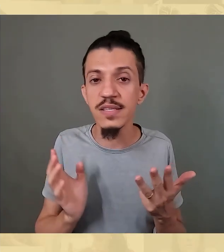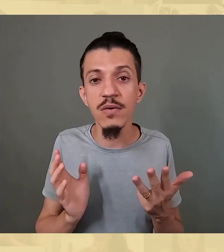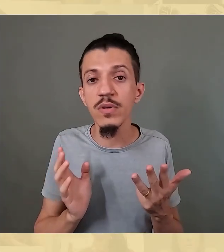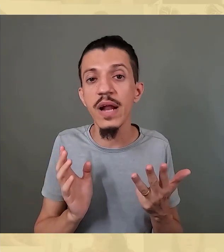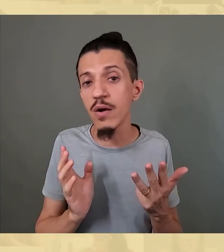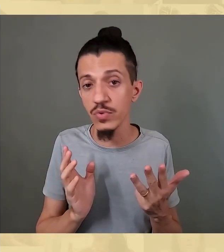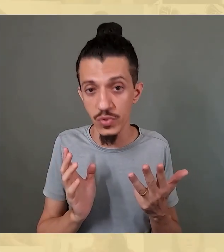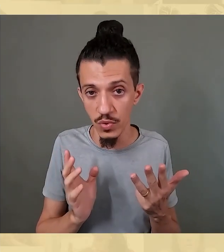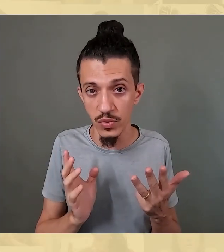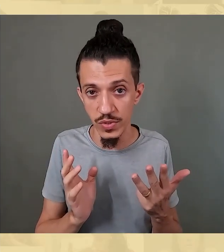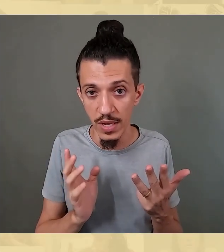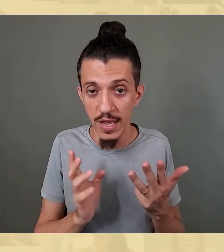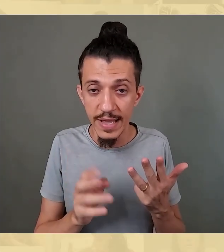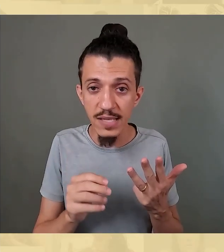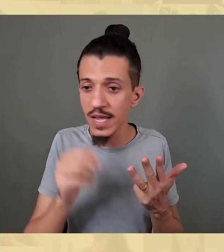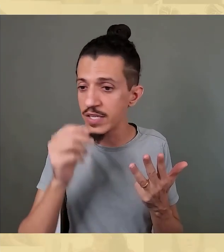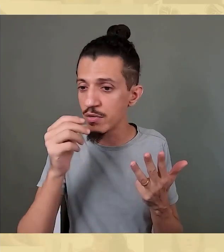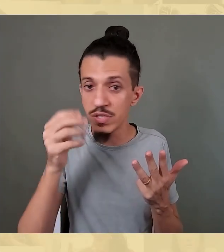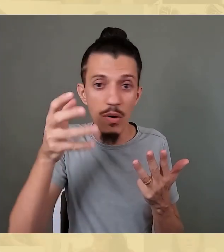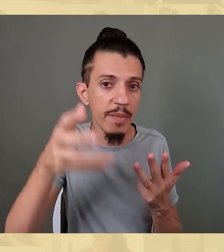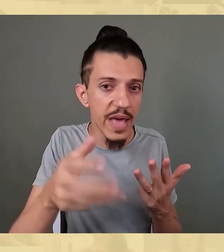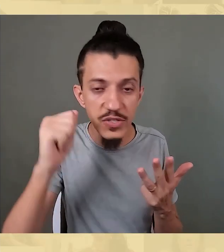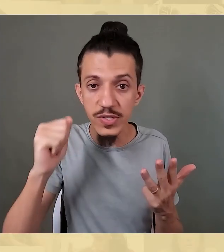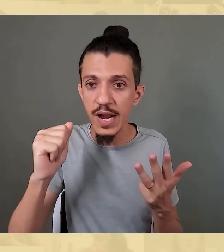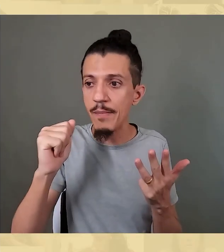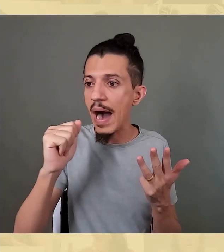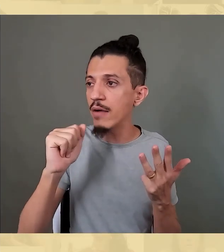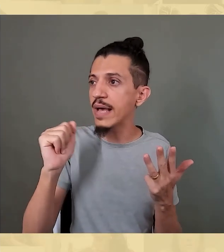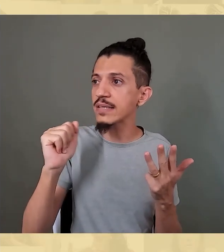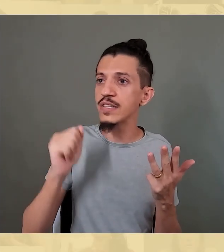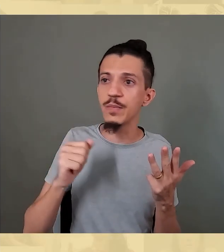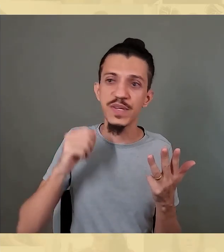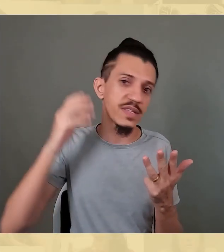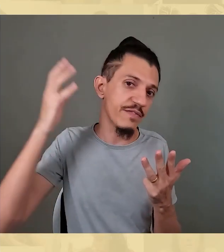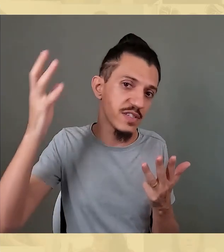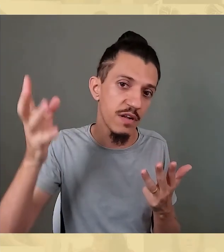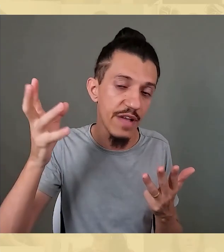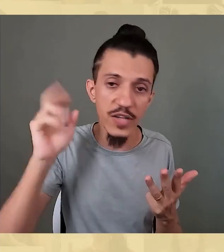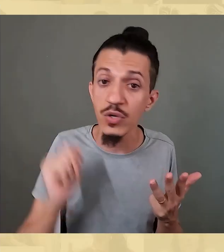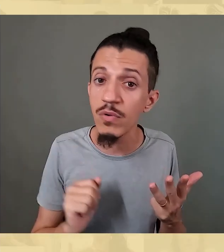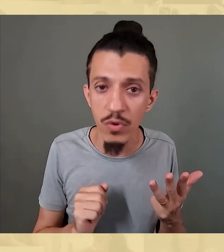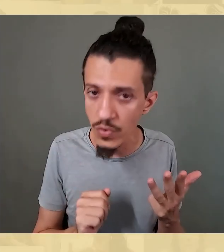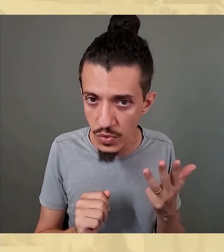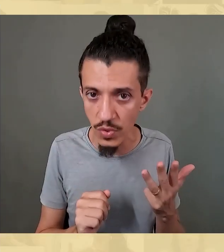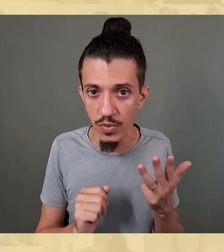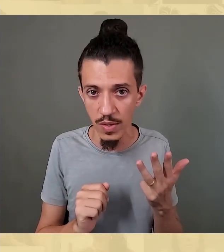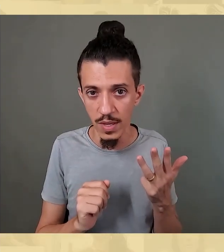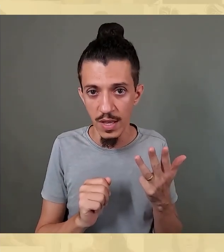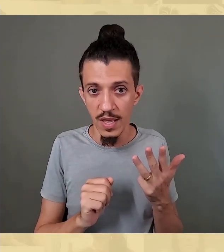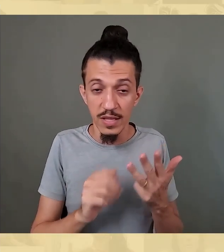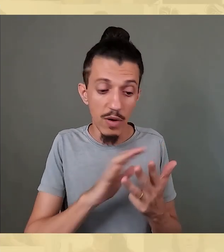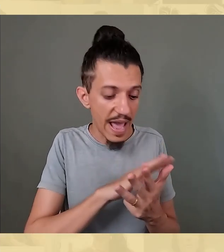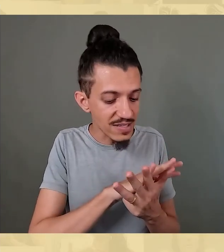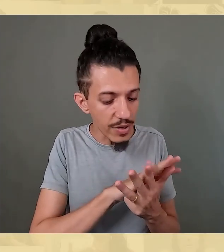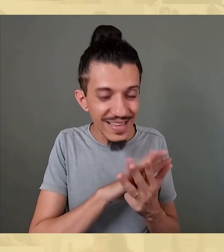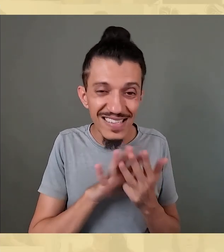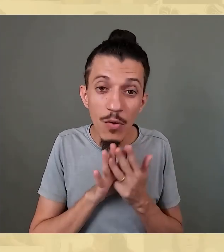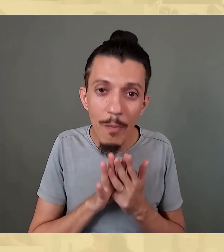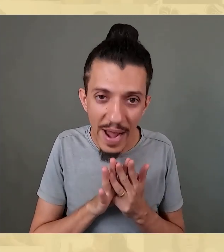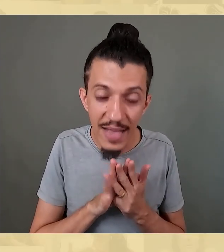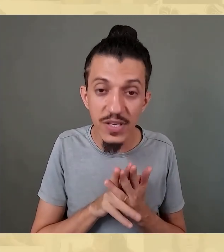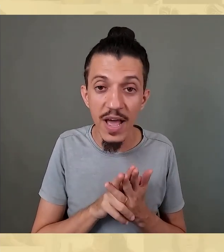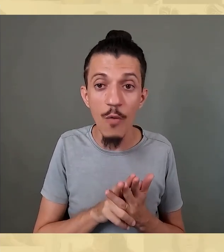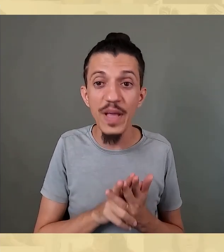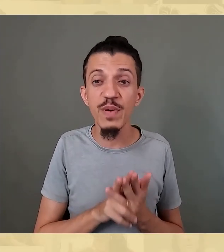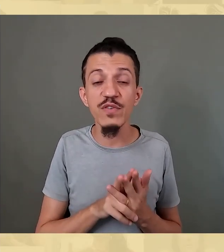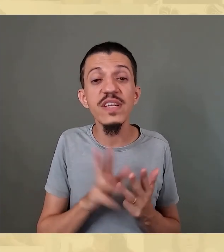você se encontrar com surdos, quer seja no seu ambiente de trabalho, quer seja porque você está fazendo uma viagem e encontrou um surdo. Então, essa orientação